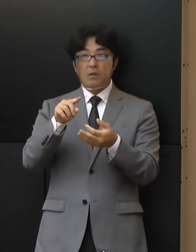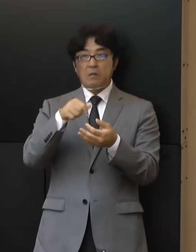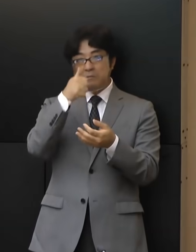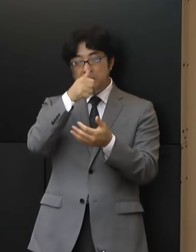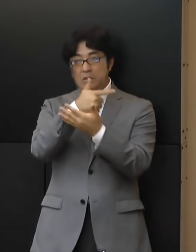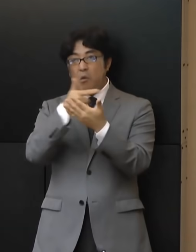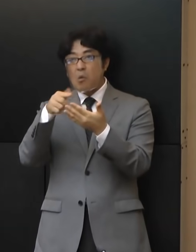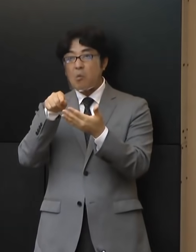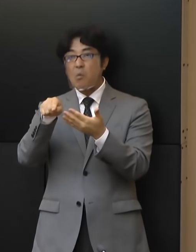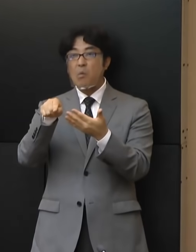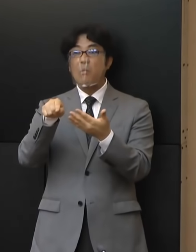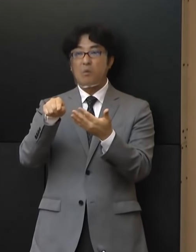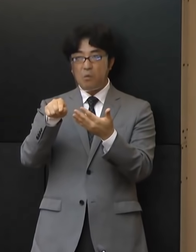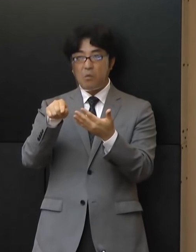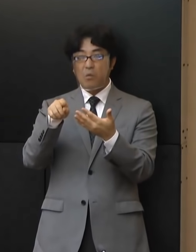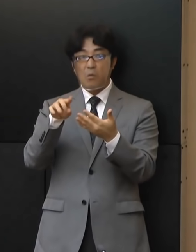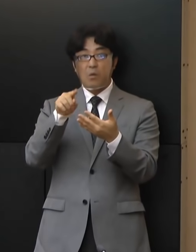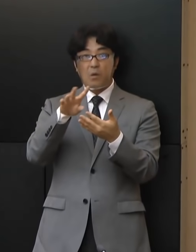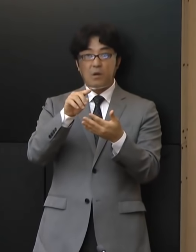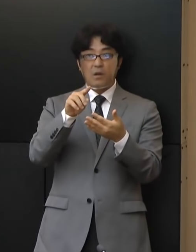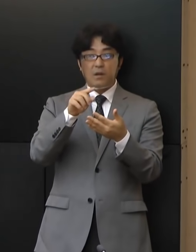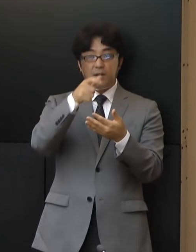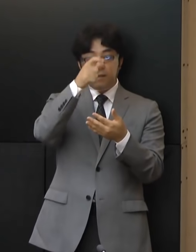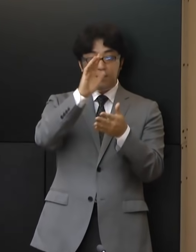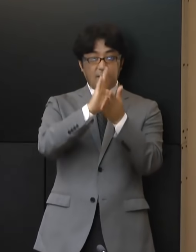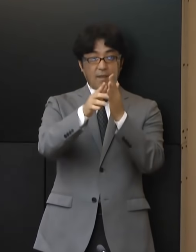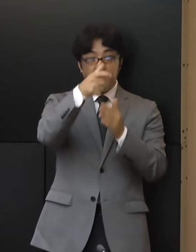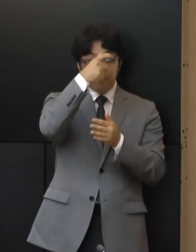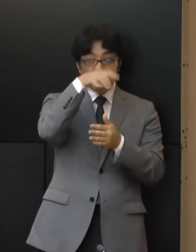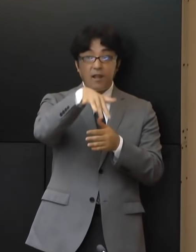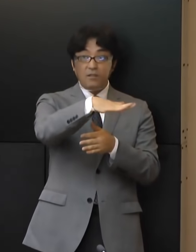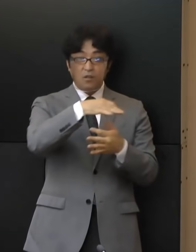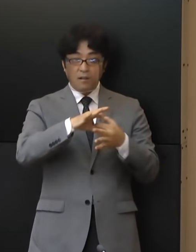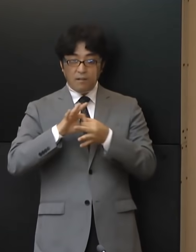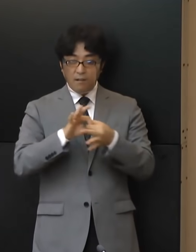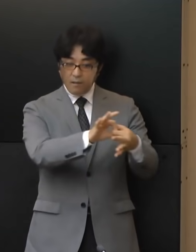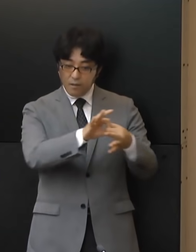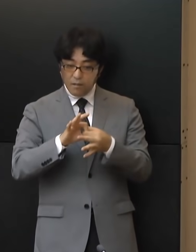ですね、勉強してどのような対策を取っているのかというのを